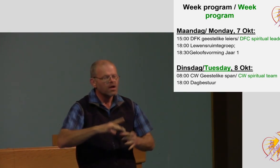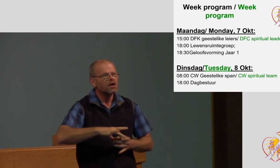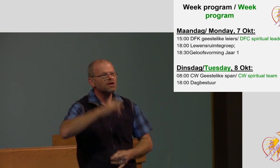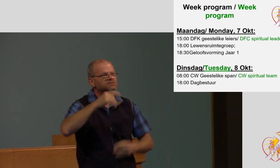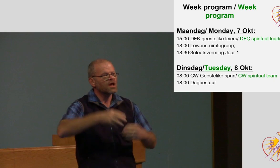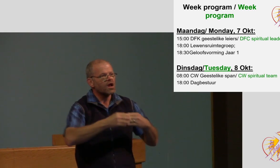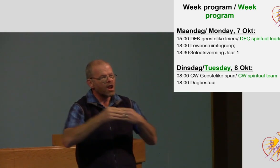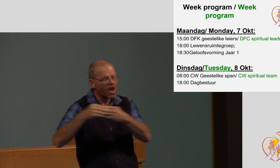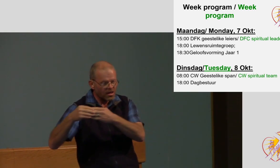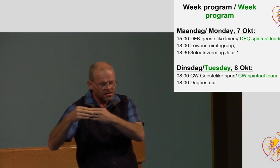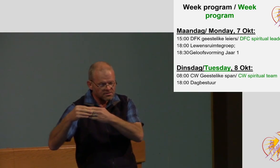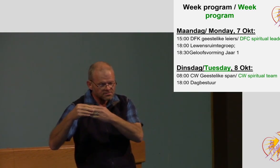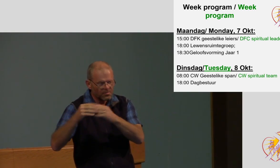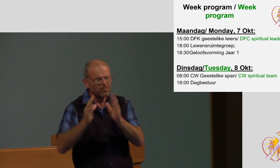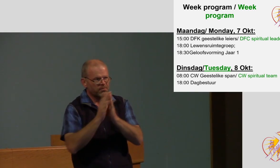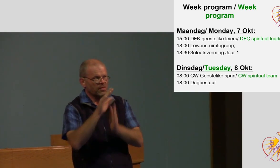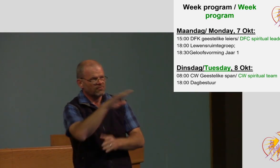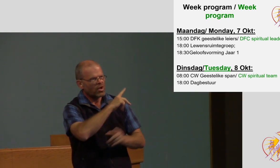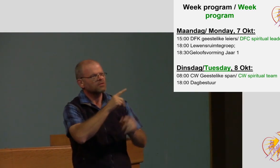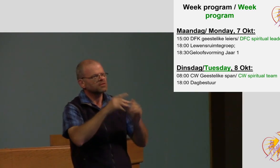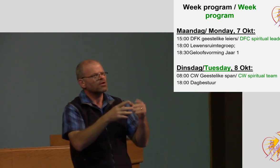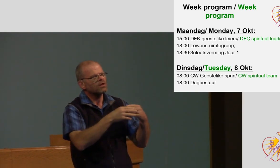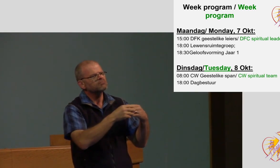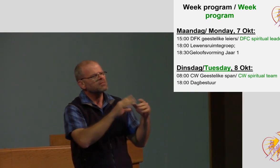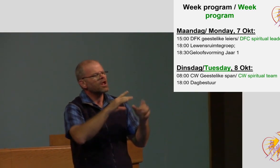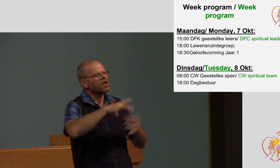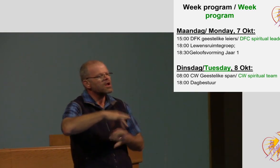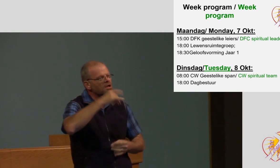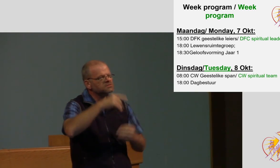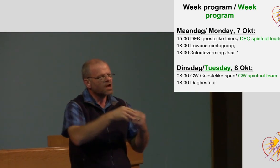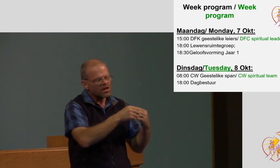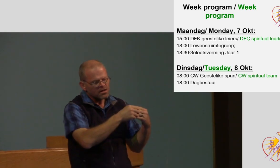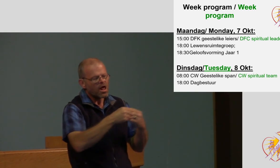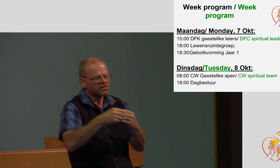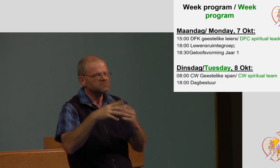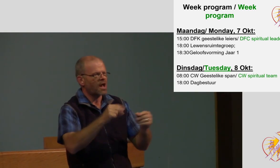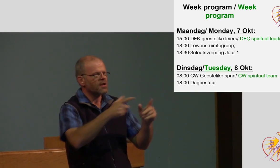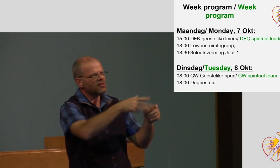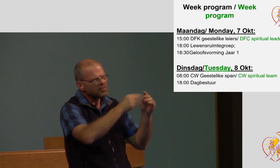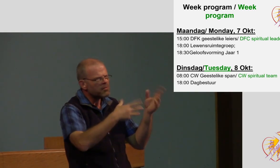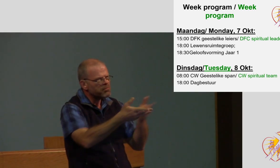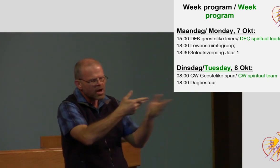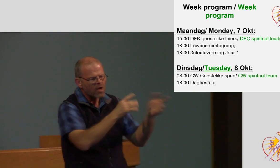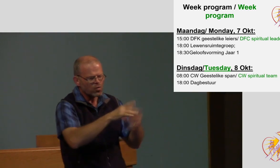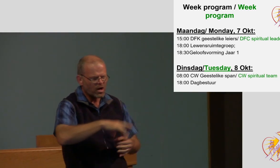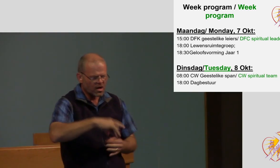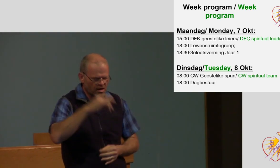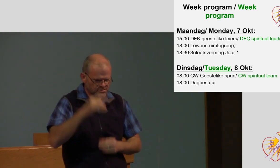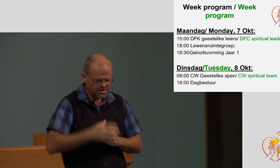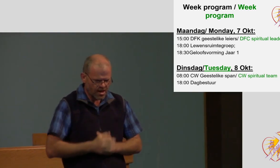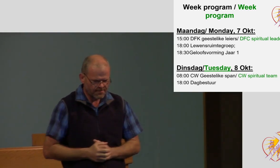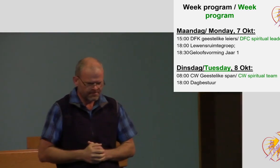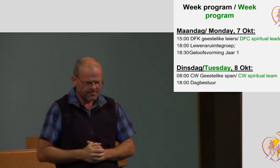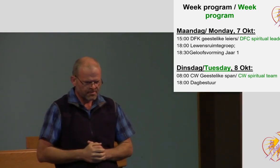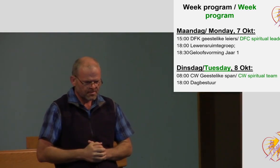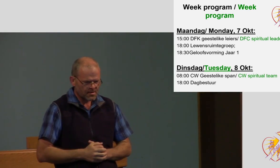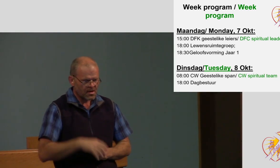Ons geestelike spanleiers. Ons bespreek geestelike sake en dis ons geestelike